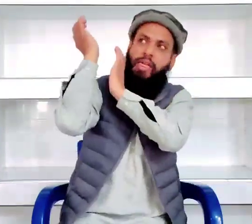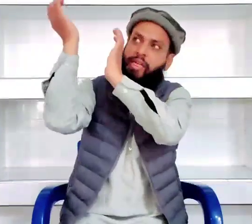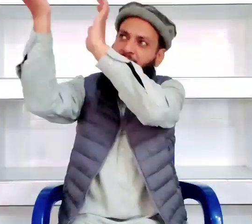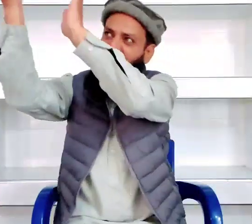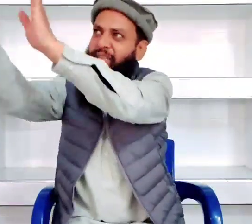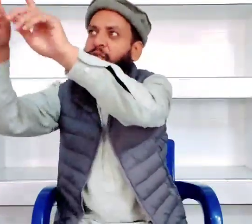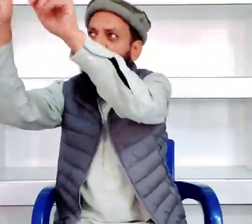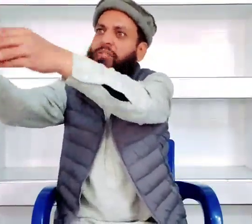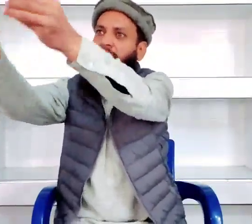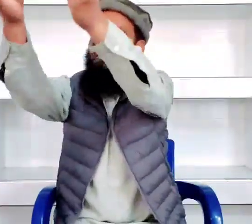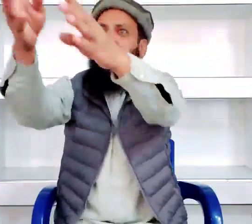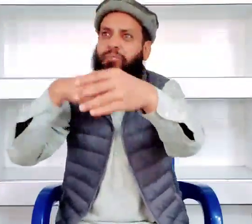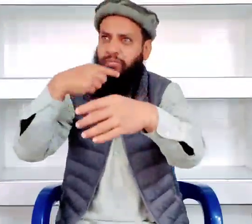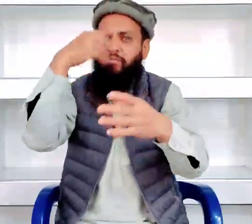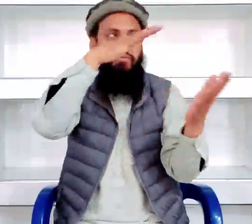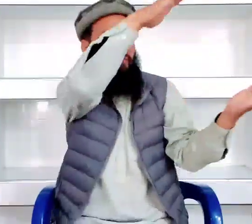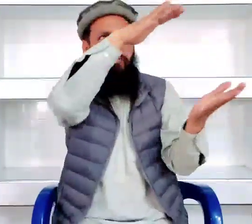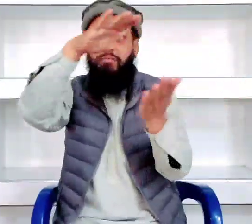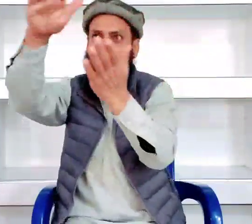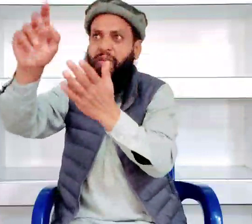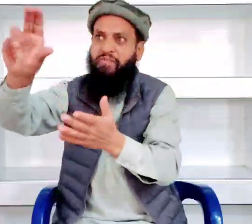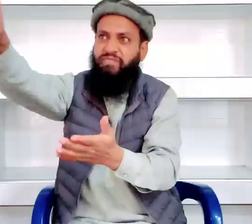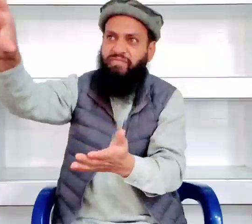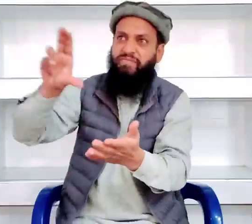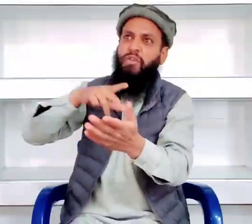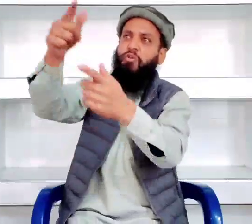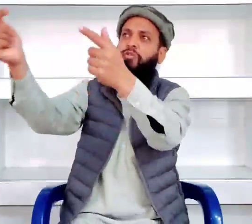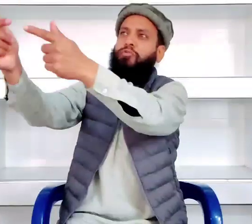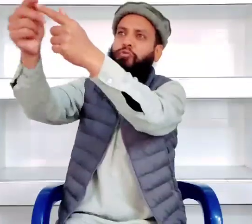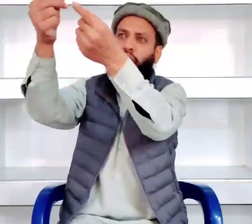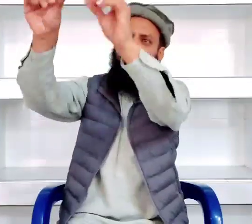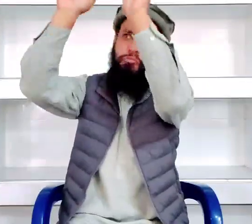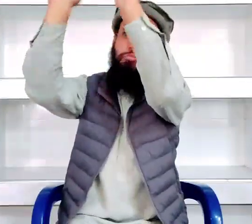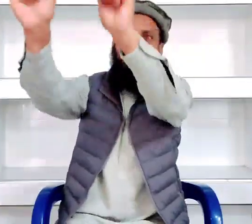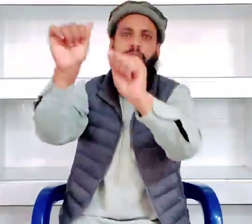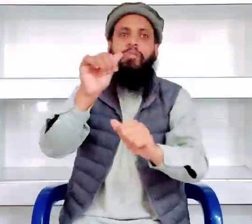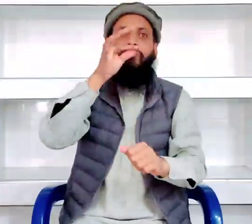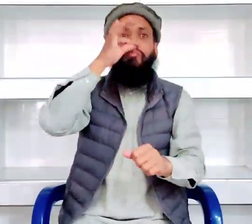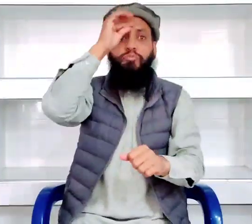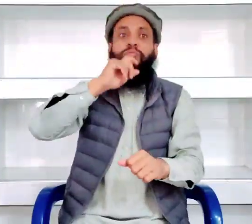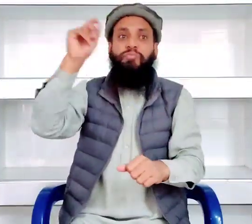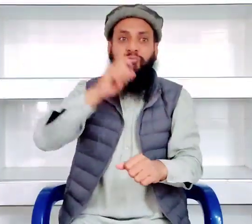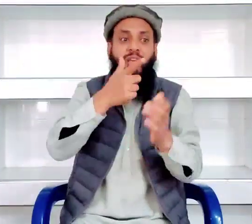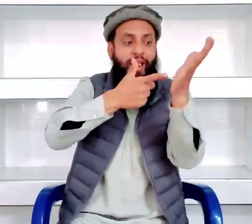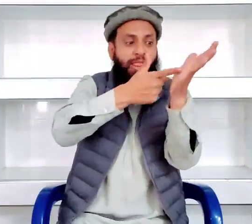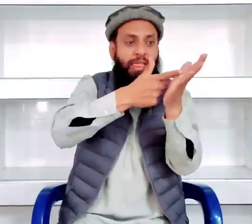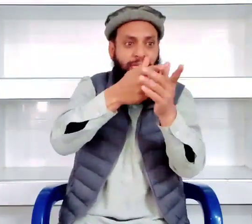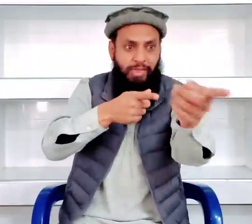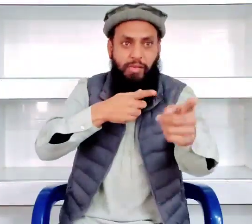نے منع فرمایا نہینا ان یبیع حاضر لباد ان کان اخاہ لابیہ و امہ